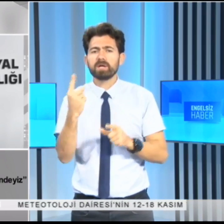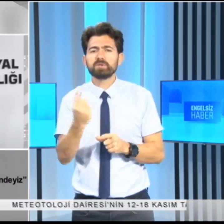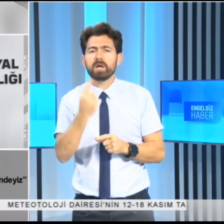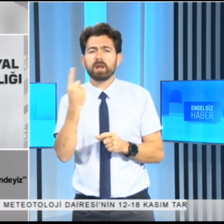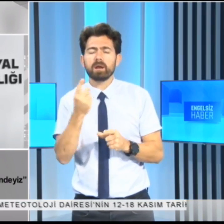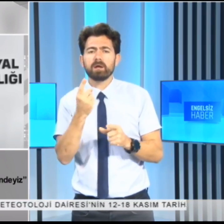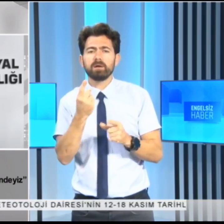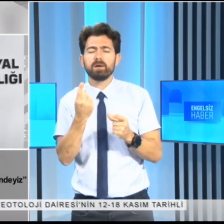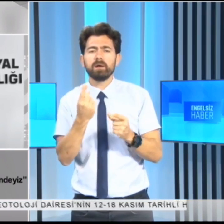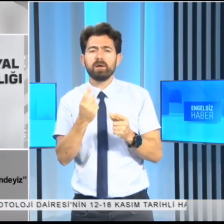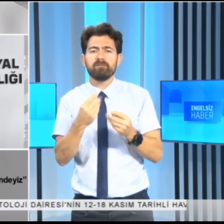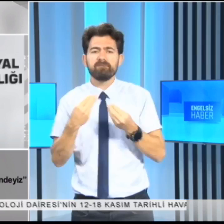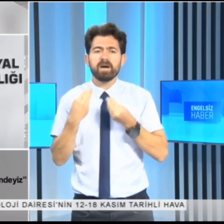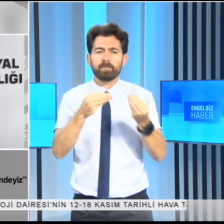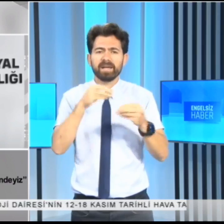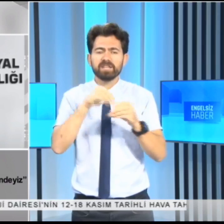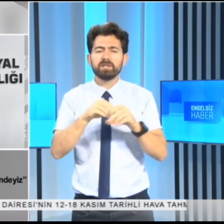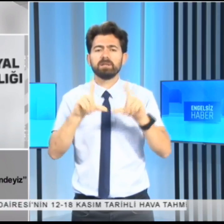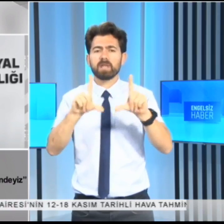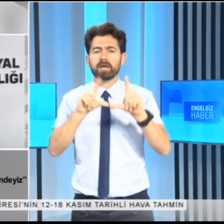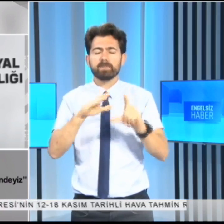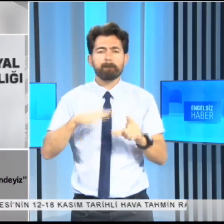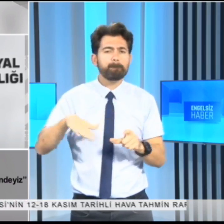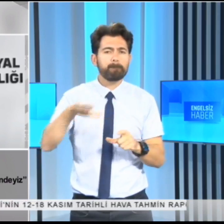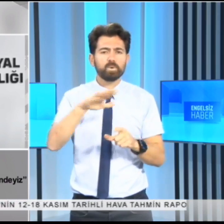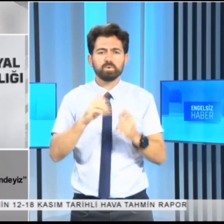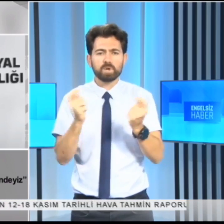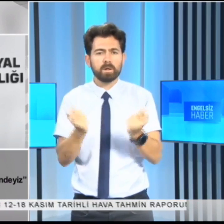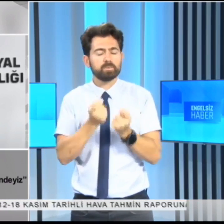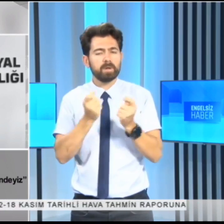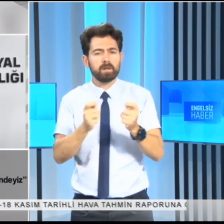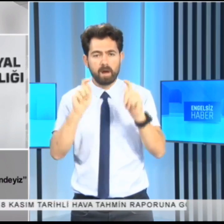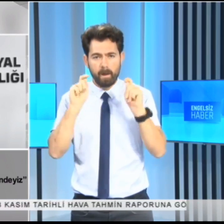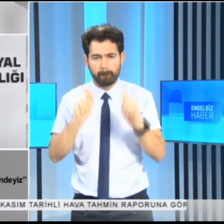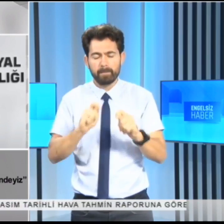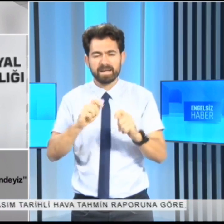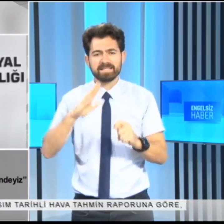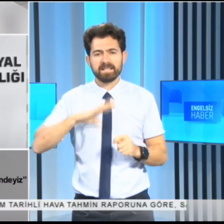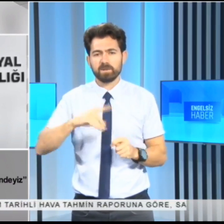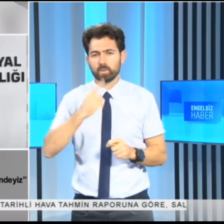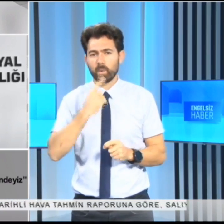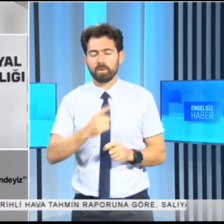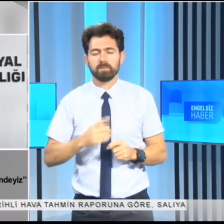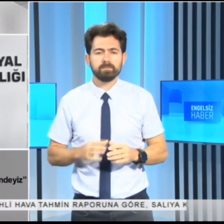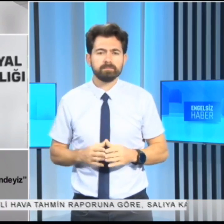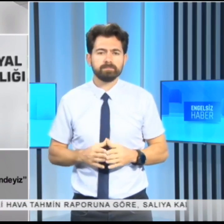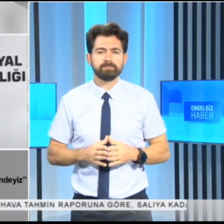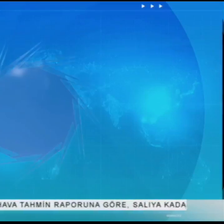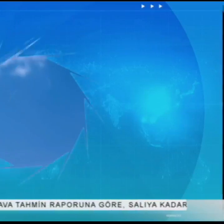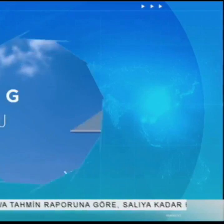gereken tüm çalışmaları sürdürmekte olduklarını ifade etti